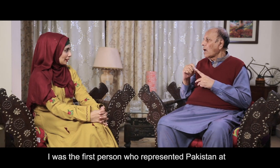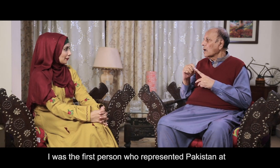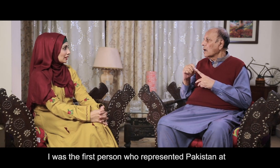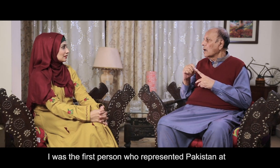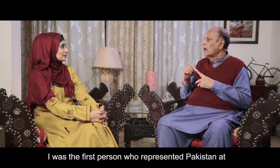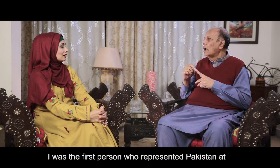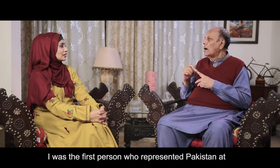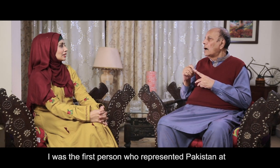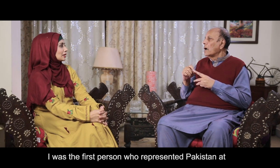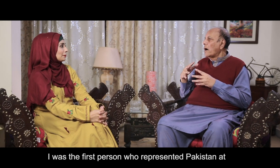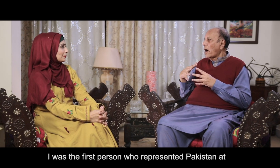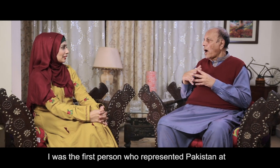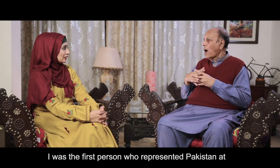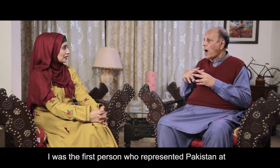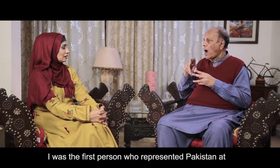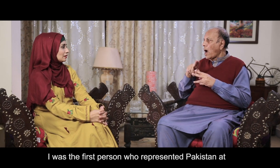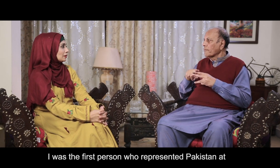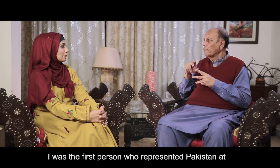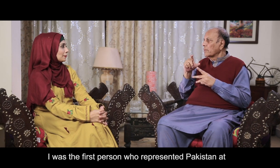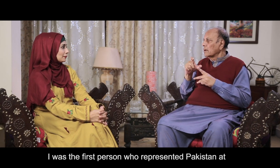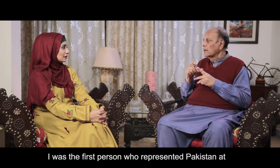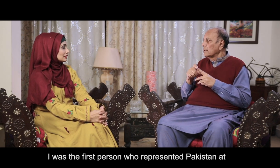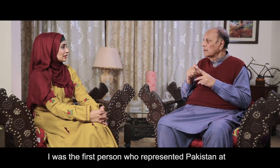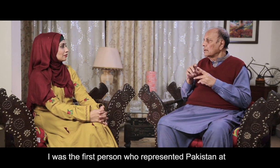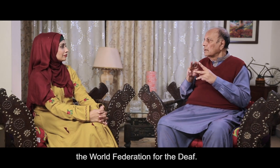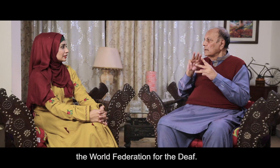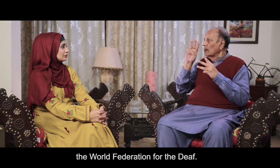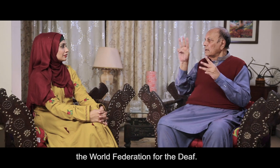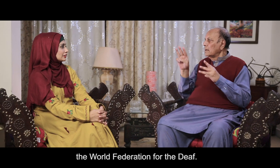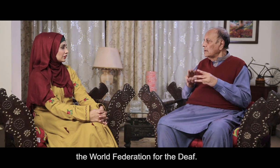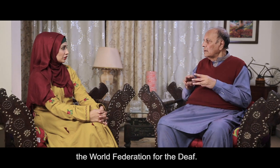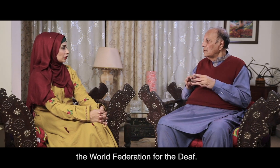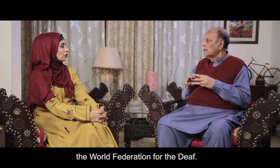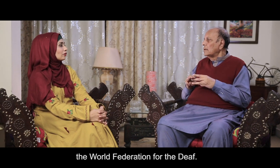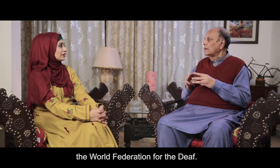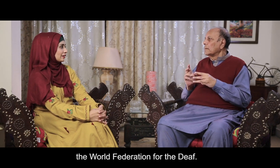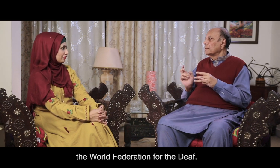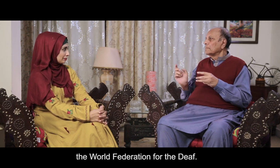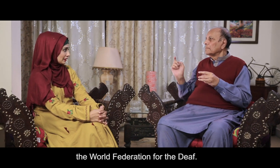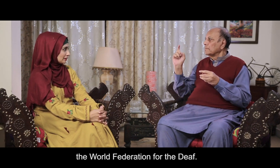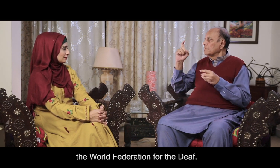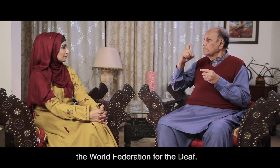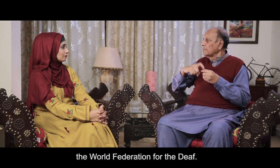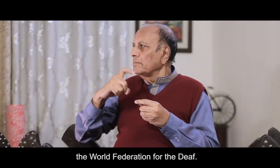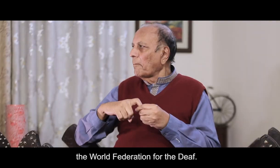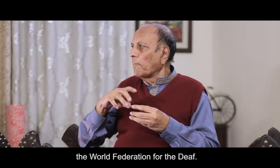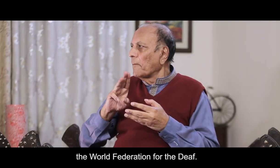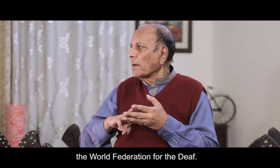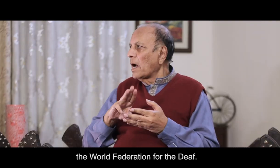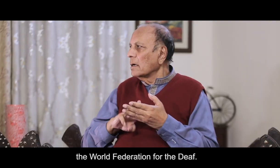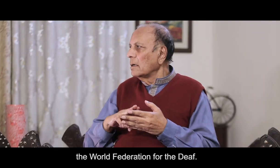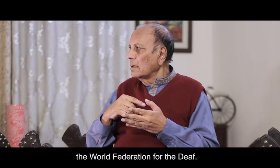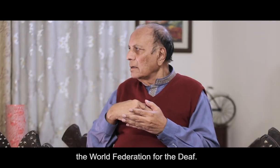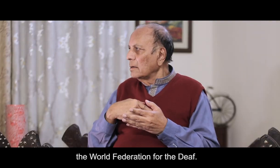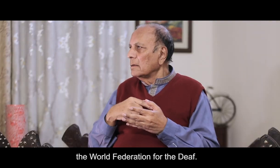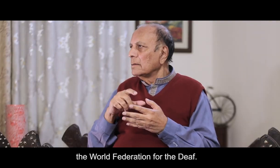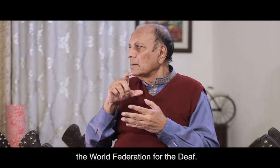मैं पाकिस्तान का पहला मेंबर था वर्ल्ड फेडरेशन ऑफ डेफ में और मैंने पाकिस्तान